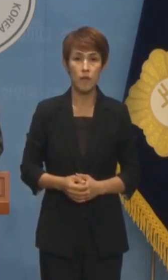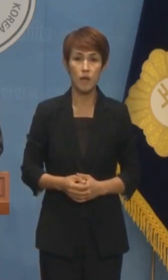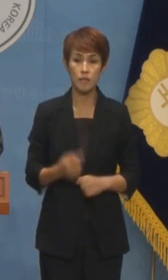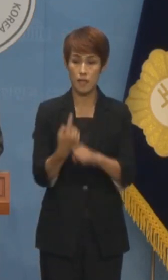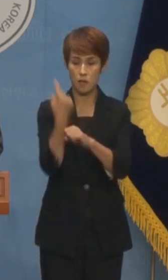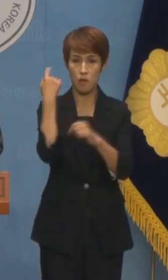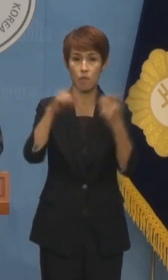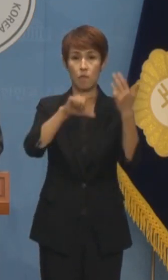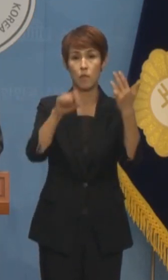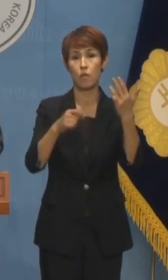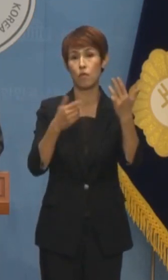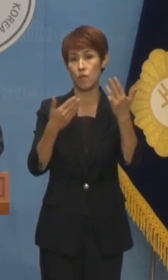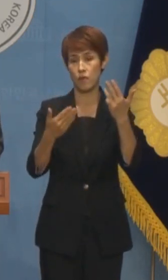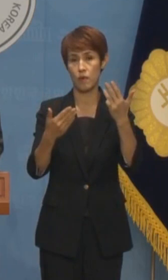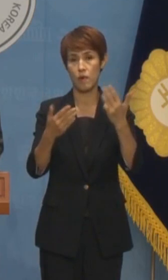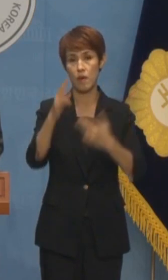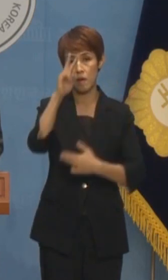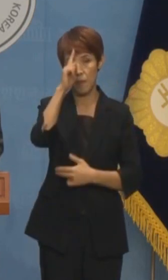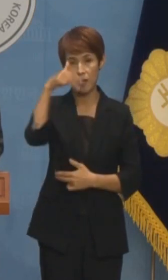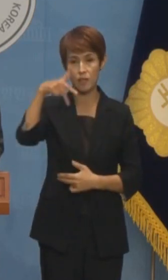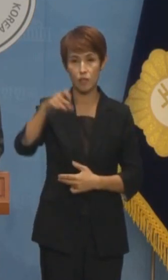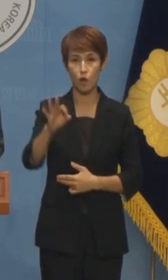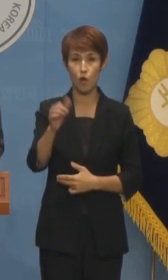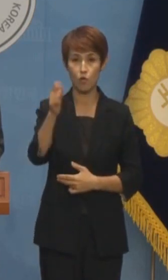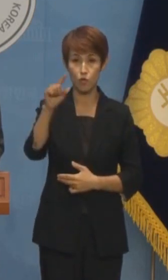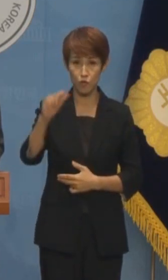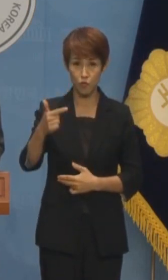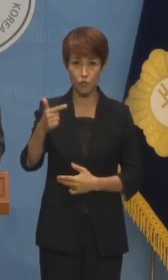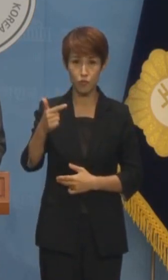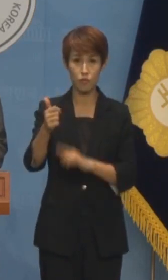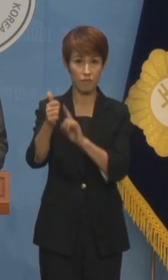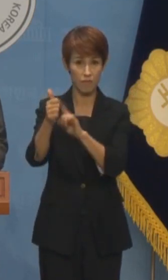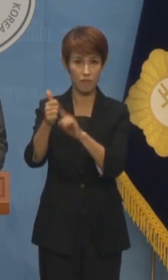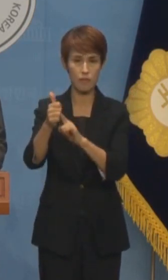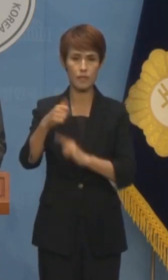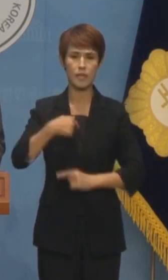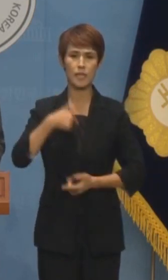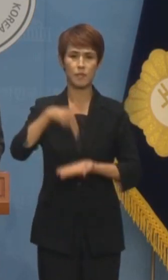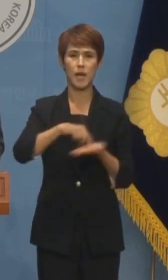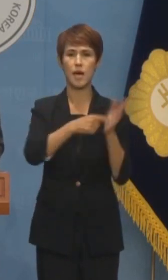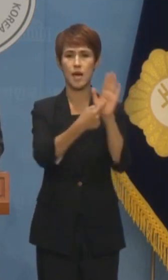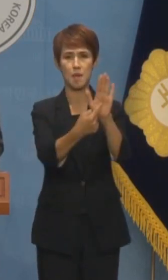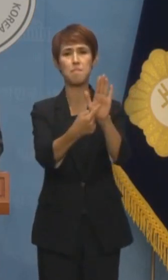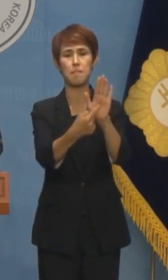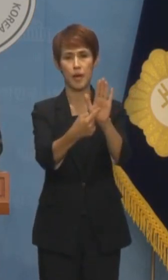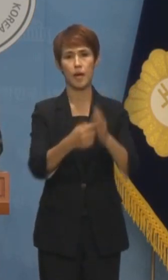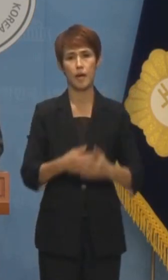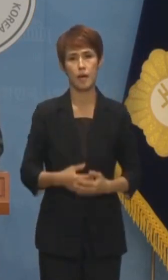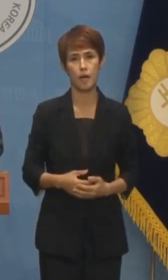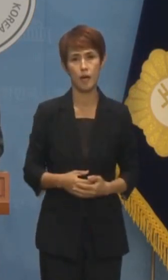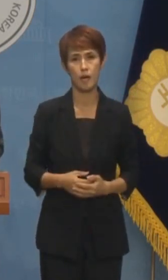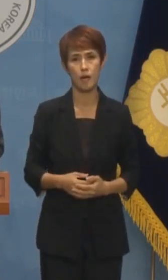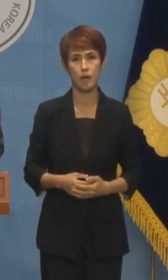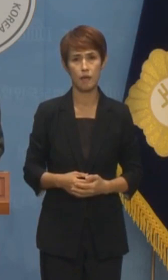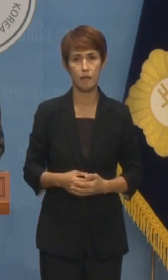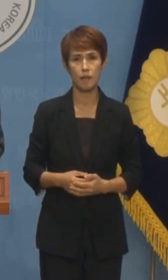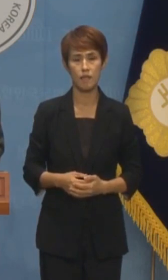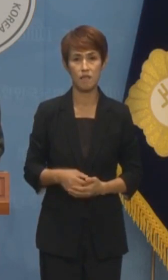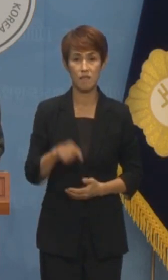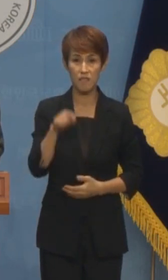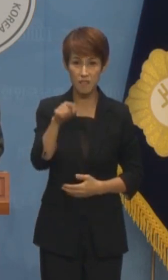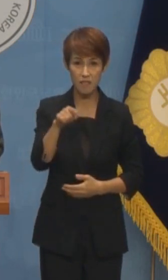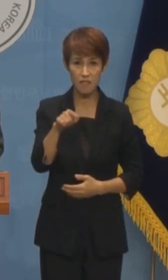2023년 8월 9일 박정훈 대령이 자신의 입장문을 공개했습니다. 그리고 사기 탄핵